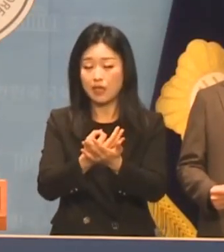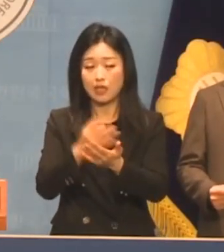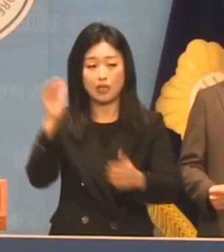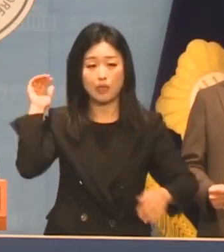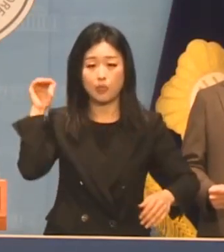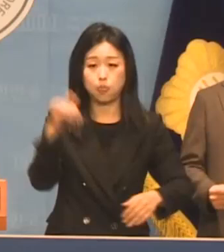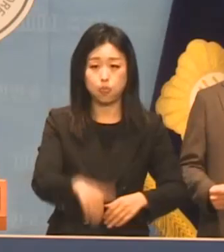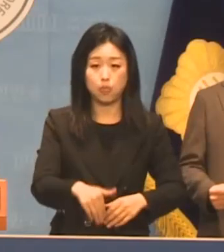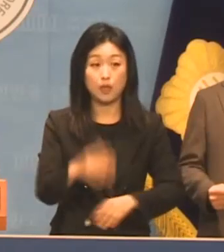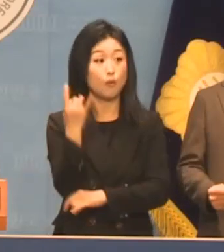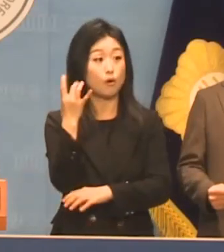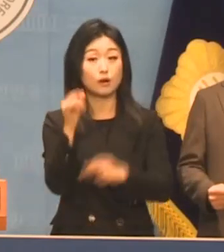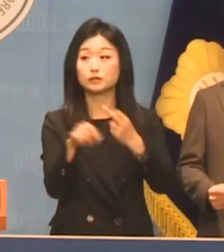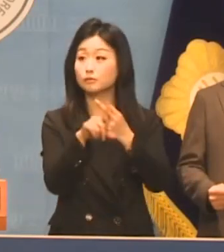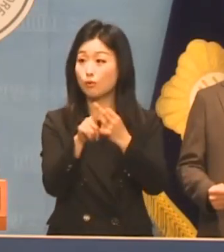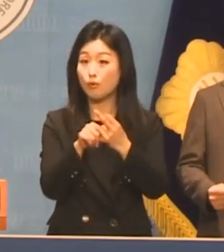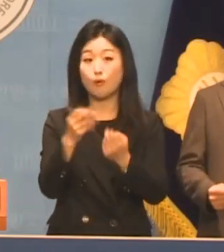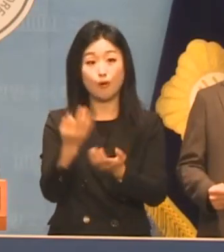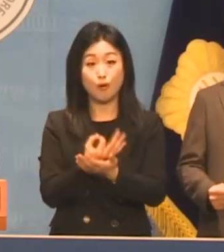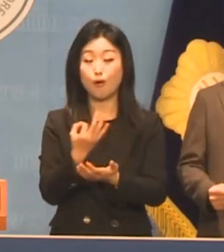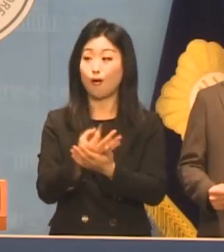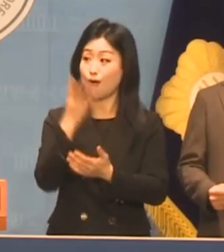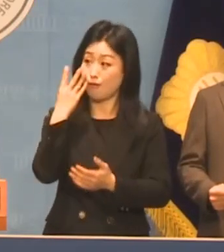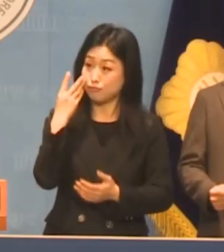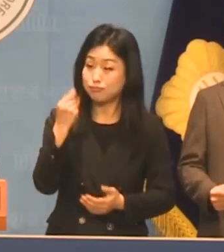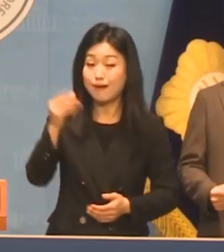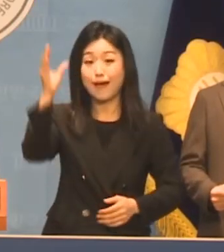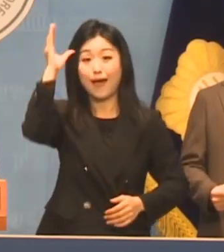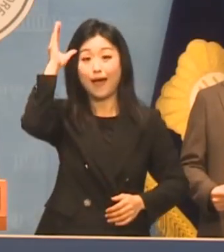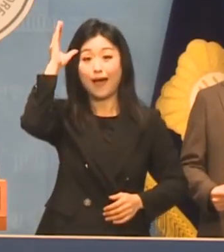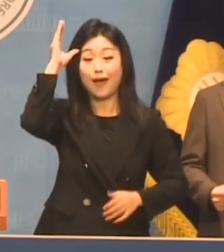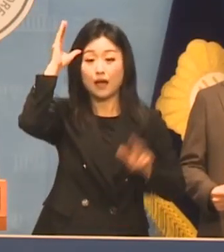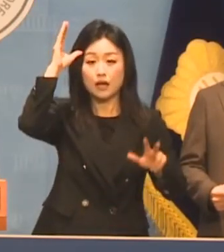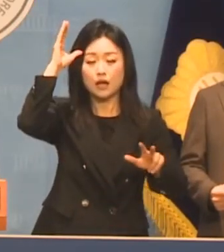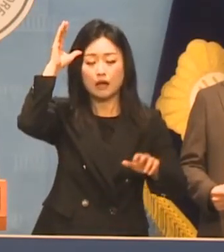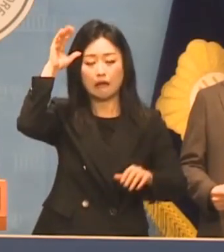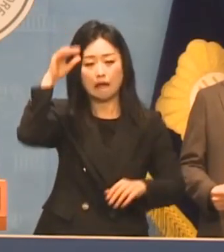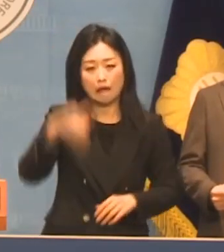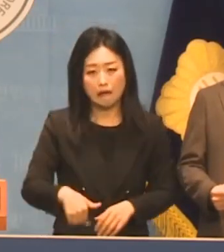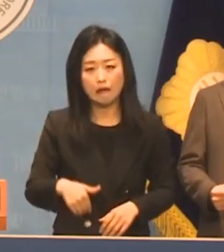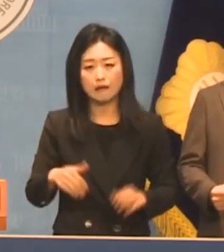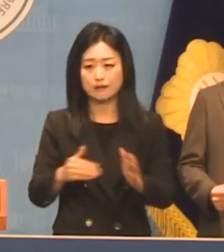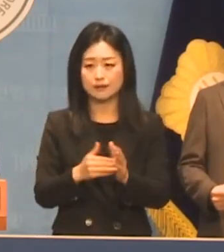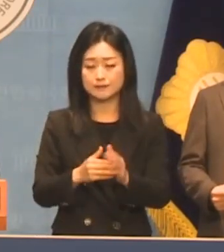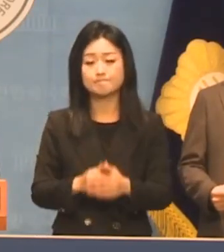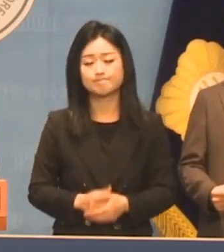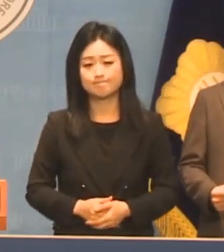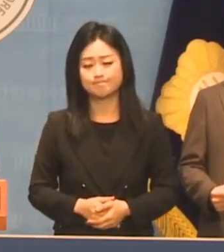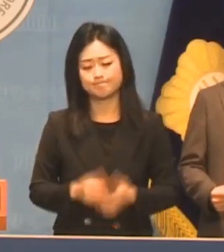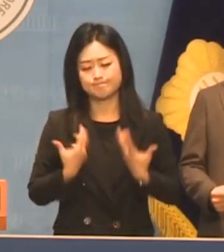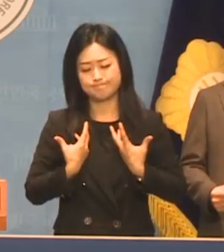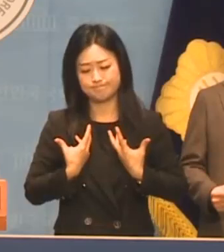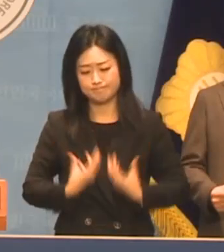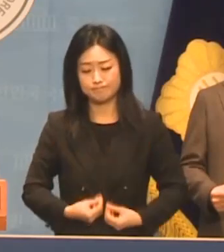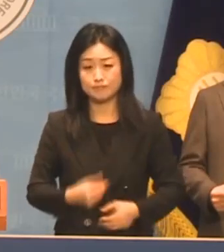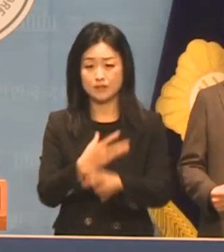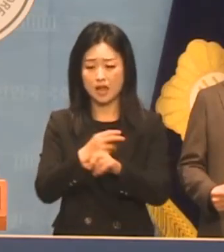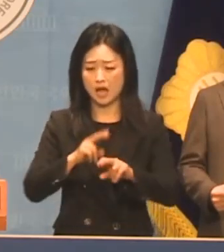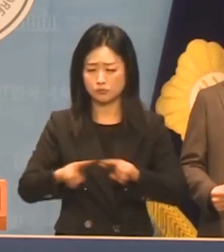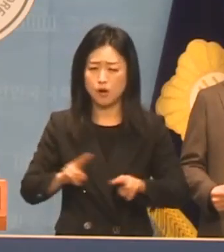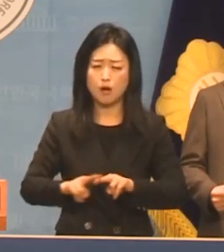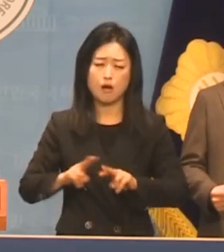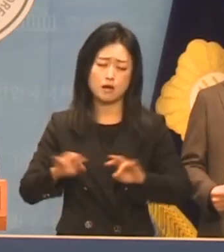바라보며 벼태온 자영업자들은 절망에 빠졌습니다. 예약 취소